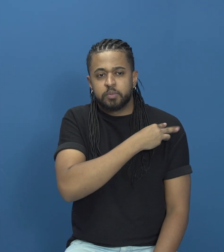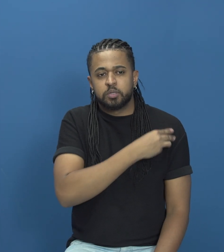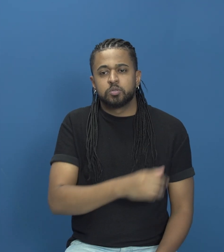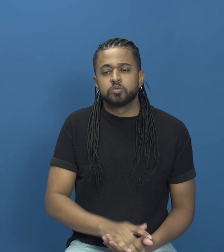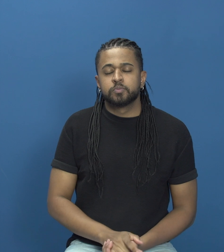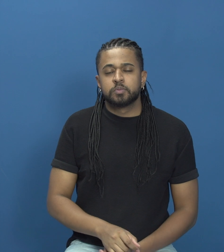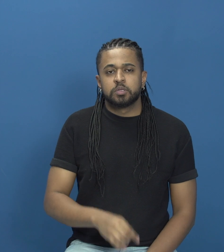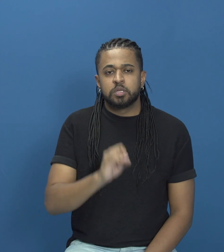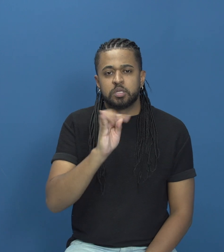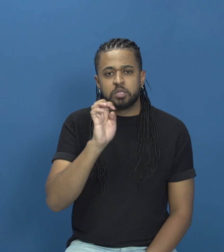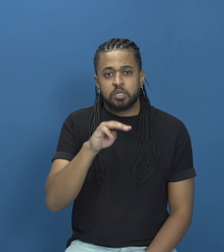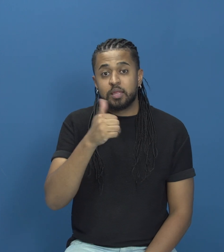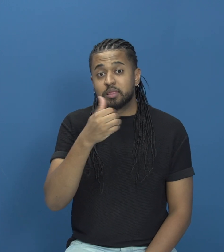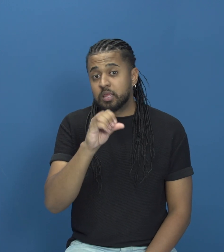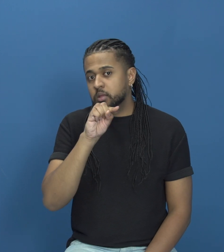parênteses, itens